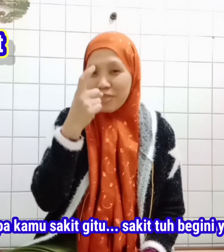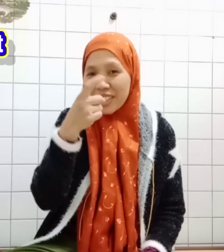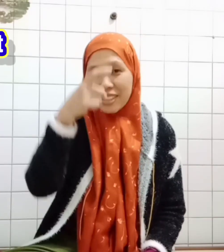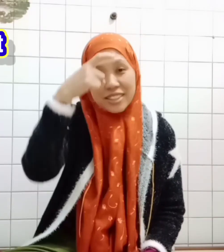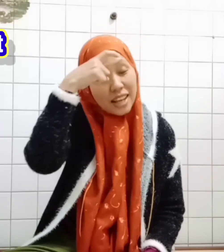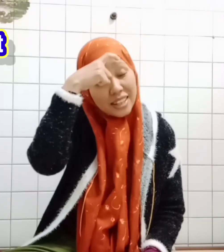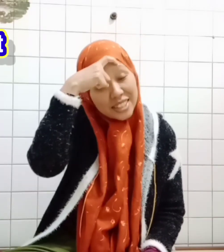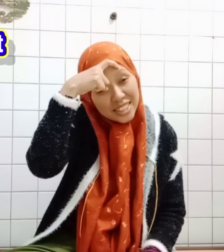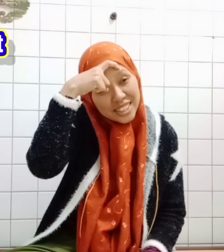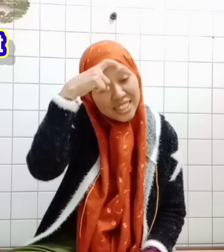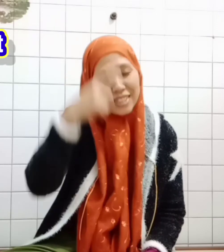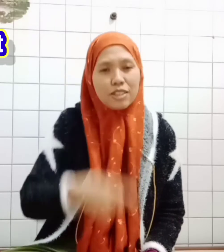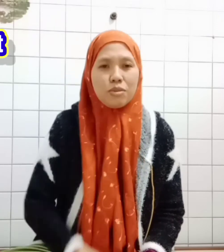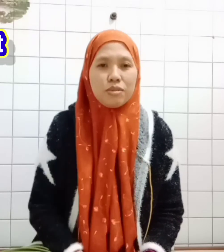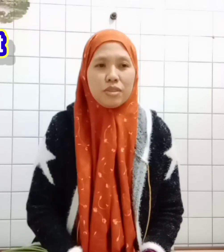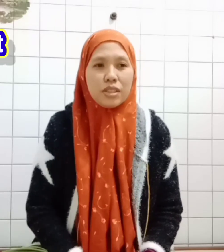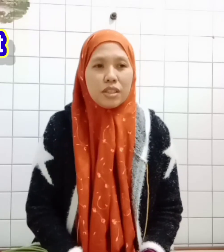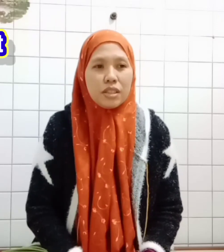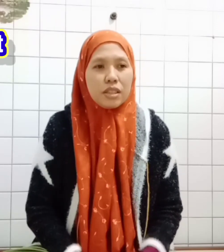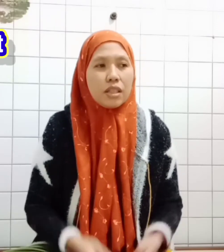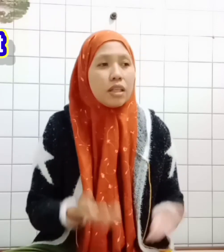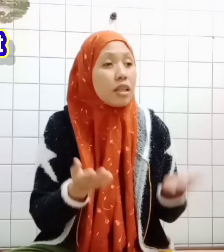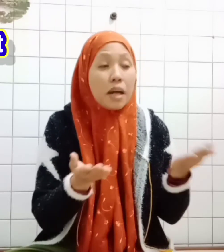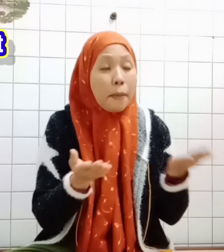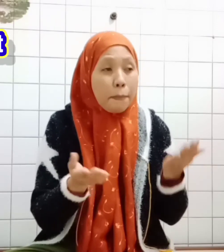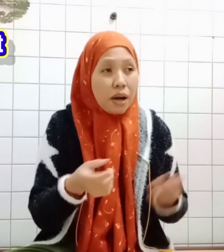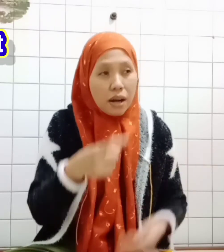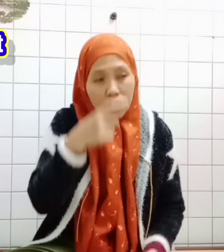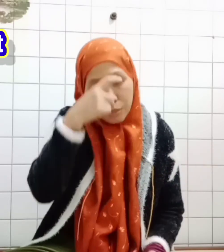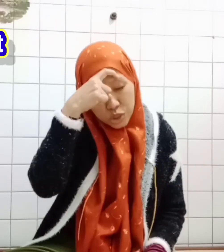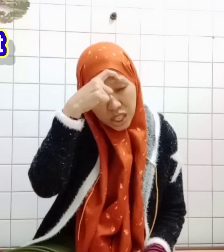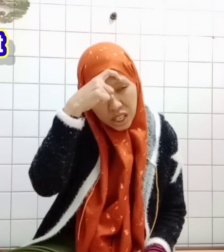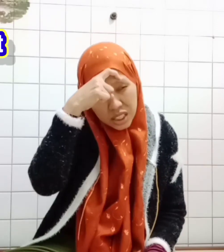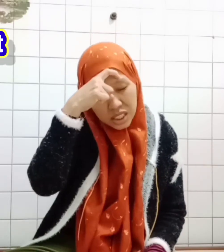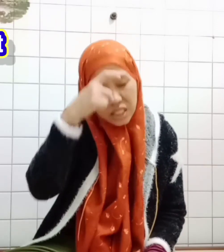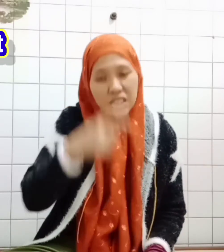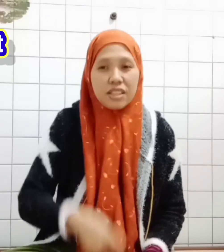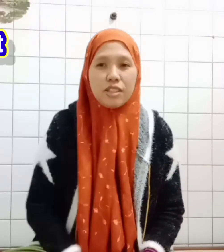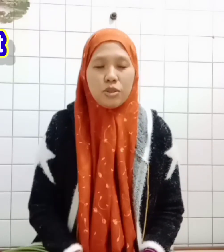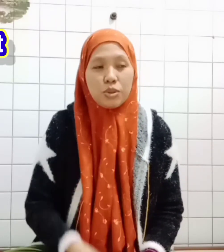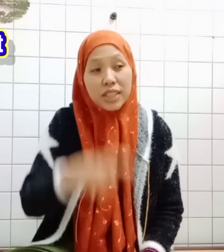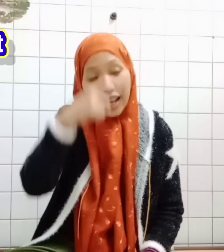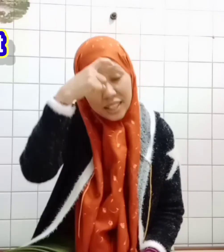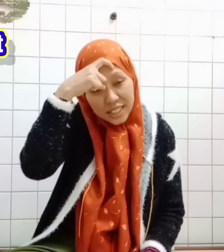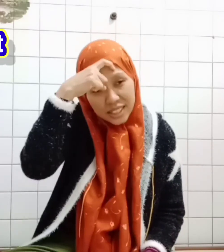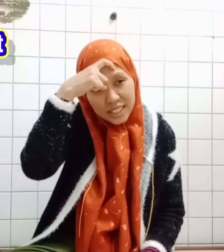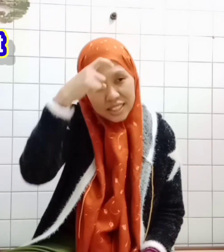begini. Sakit gitu. Kenapa kamu sakit gitu?